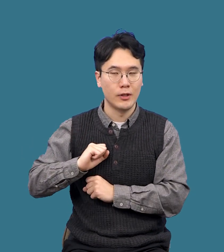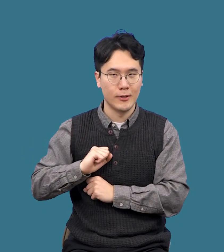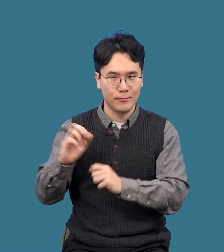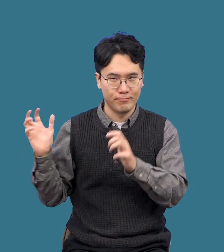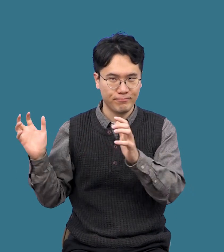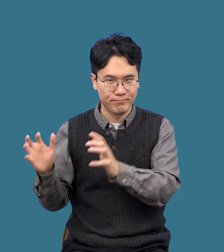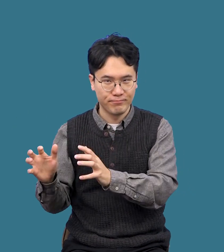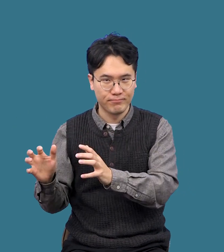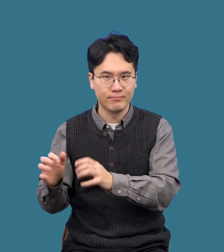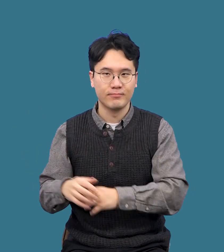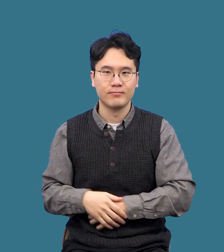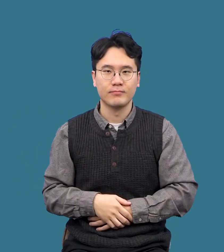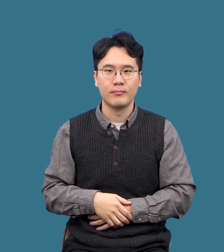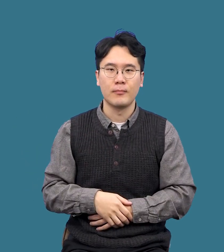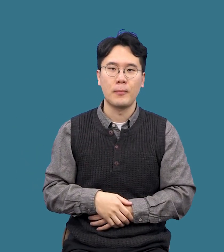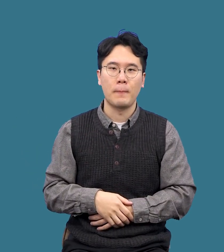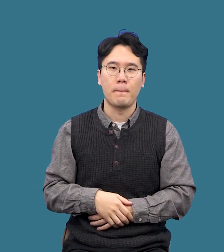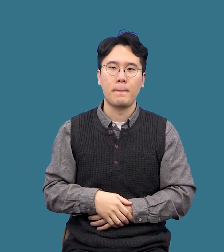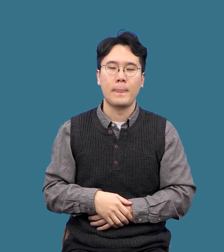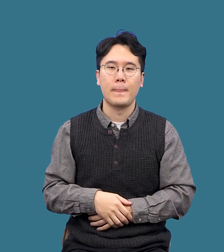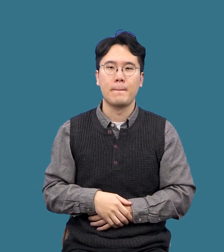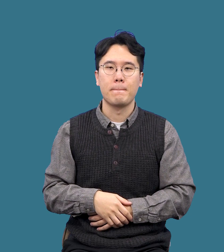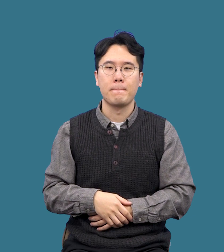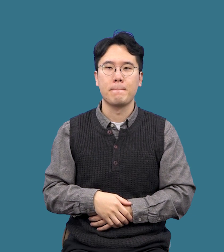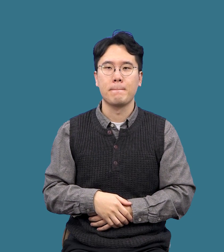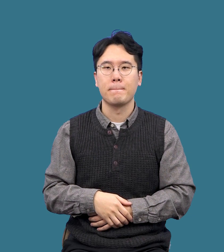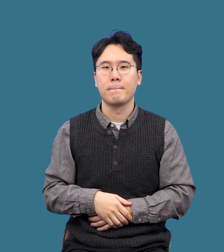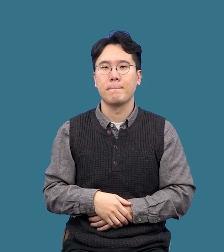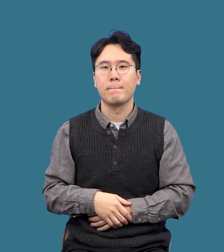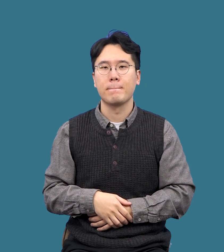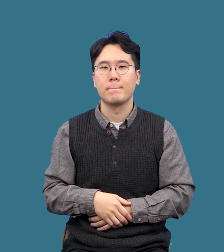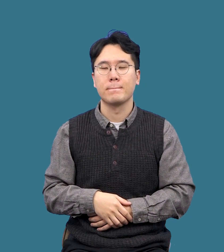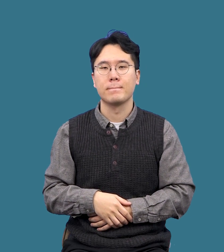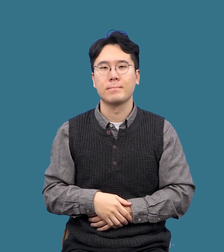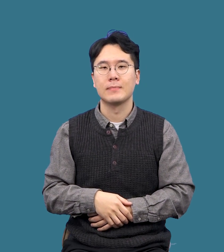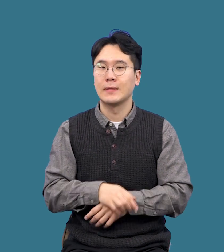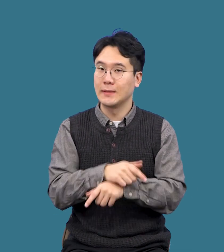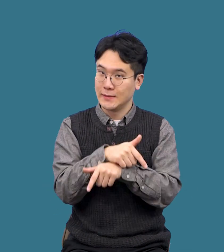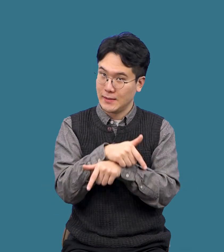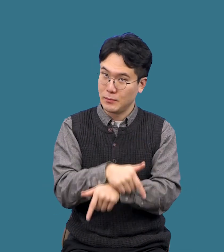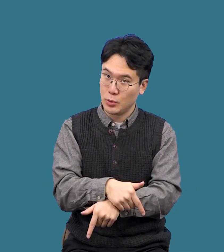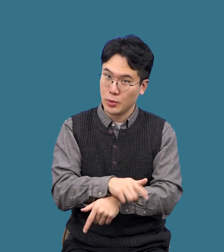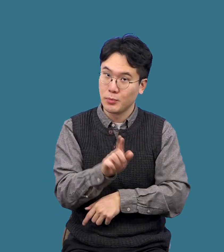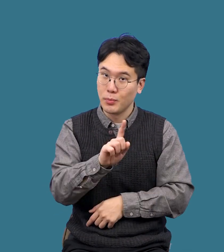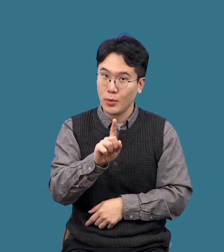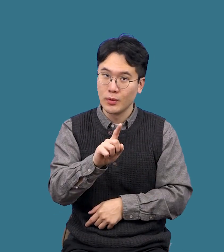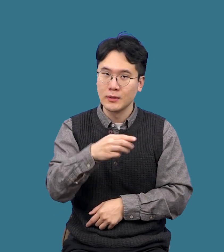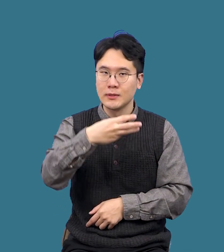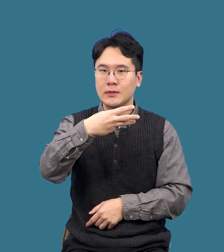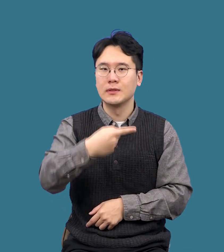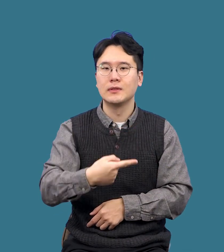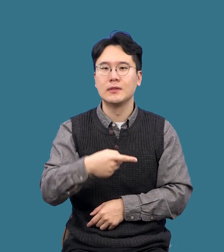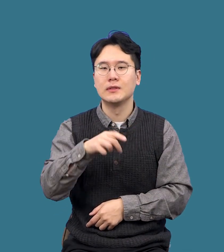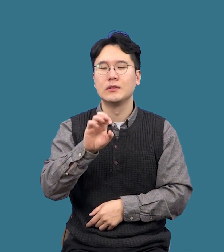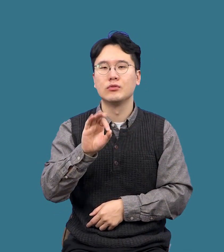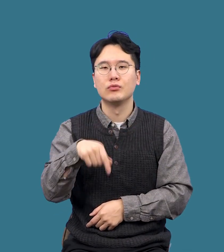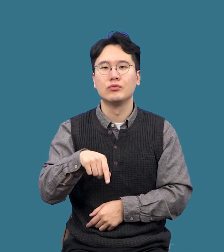됩니다. 그리고 이제 남쪽으로 와서 남쪽에는 르벤 지파, 시므온